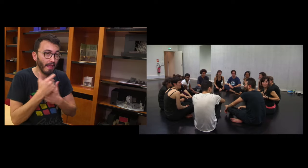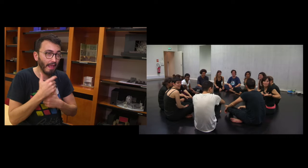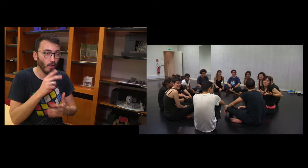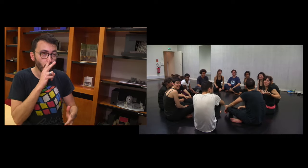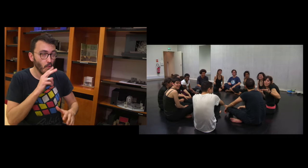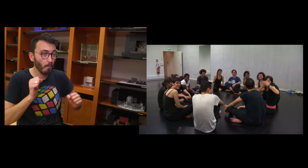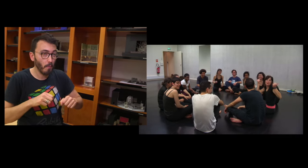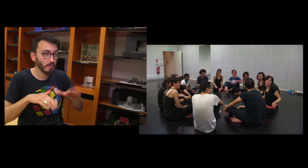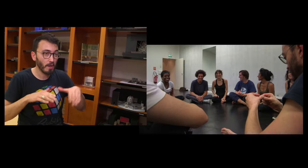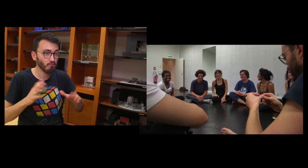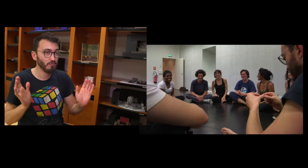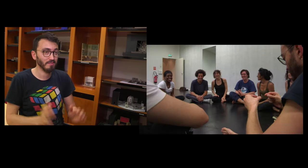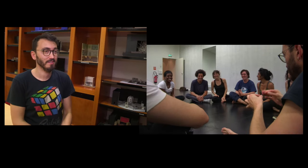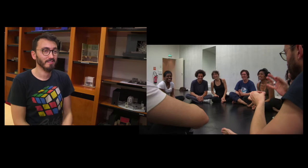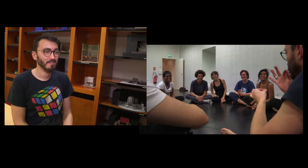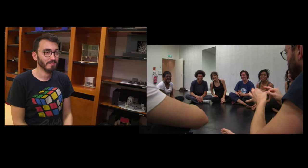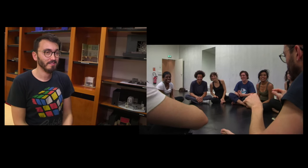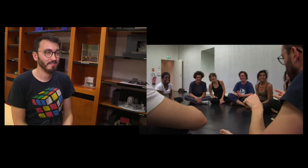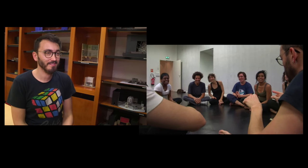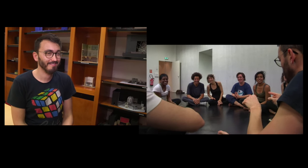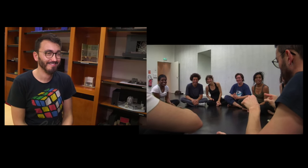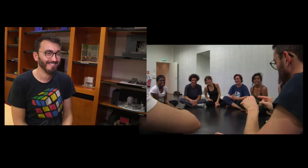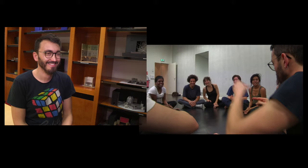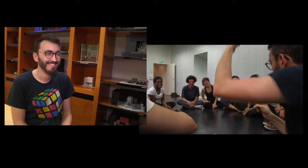même à se faire des blagues et ça marche.